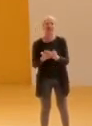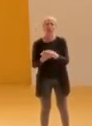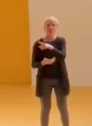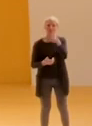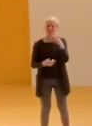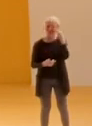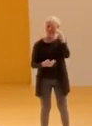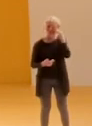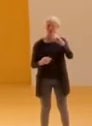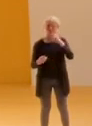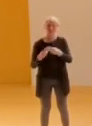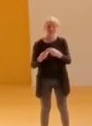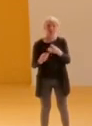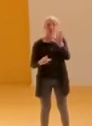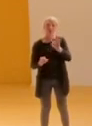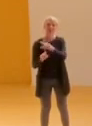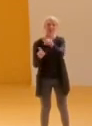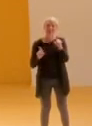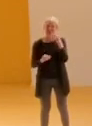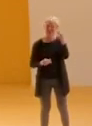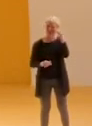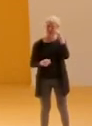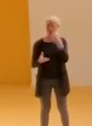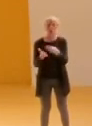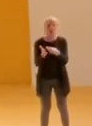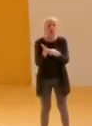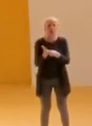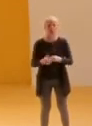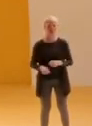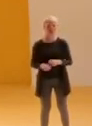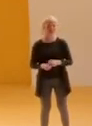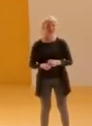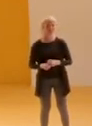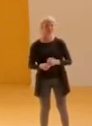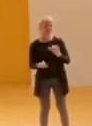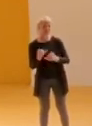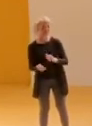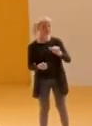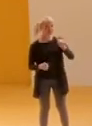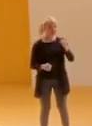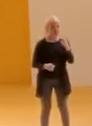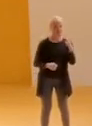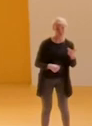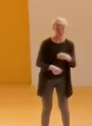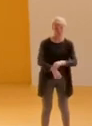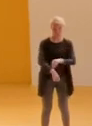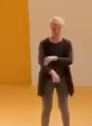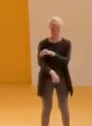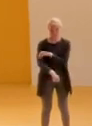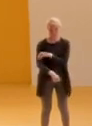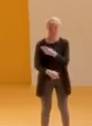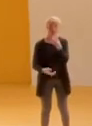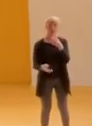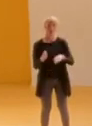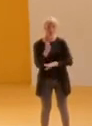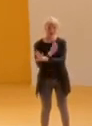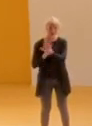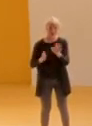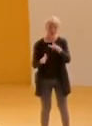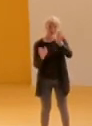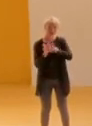i tylko i wyłącznie dlatego gdyby się okazało że pierwsze albo druga metoda wymaga zdecydowanie mniej nakładów finansowych